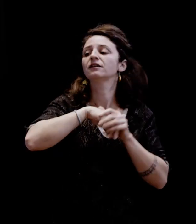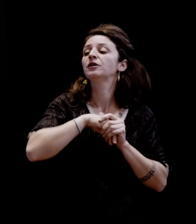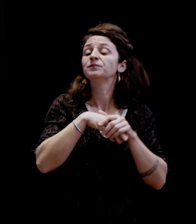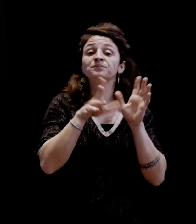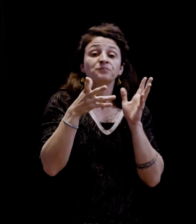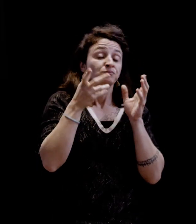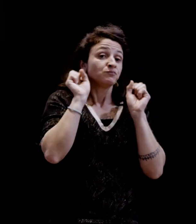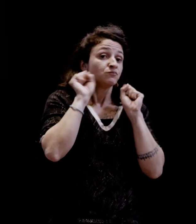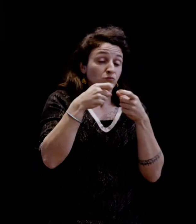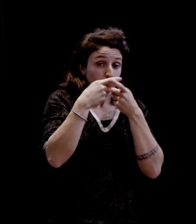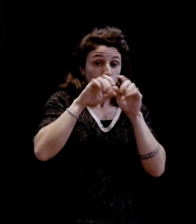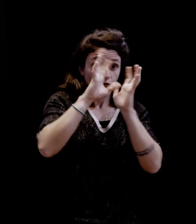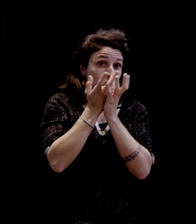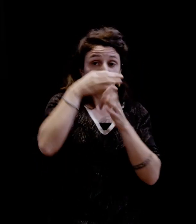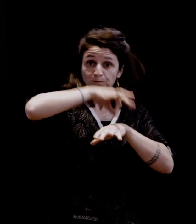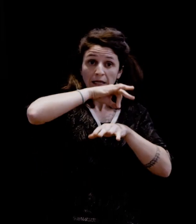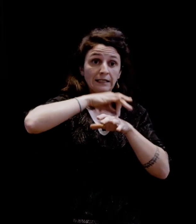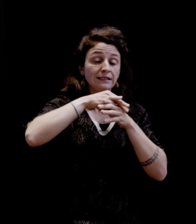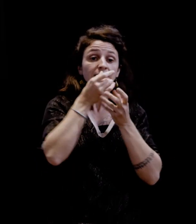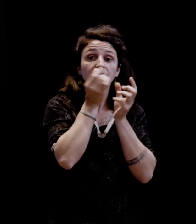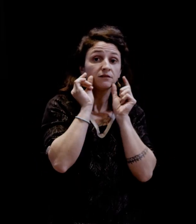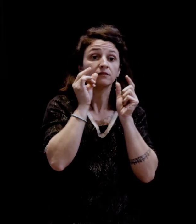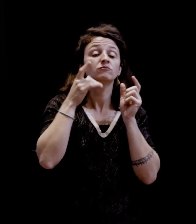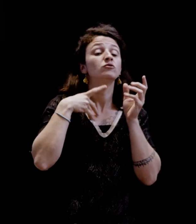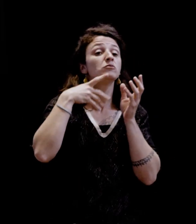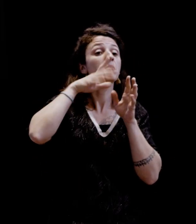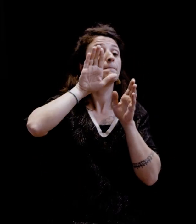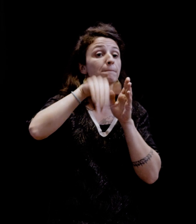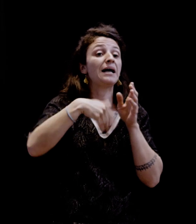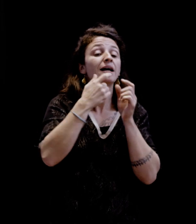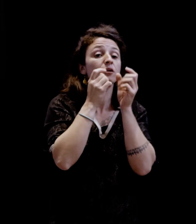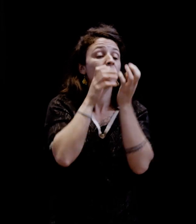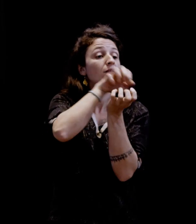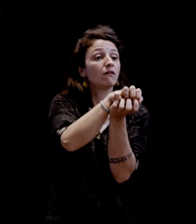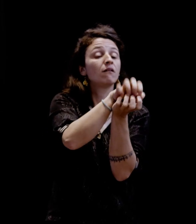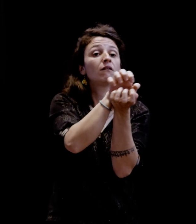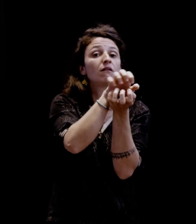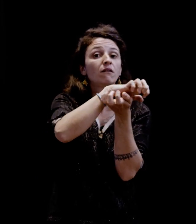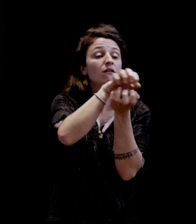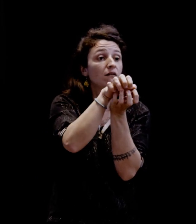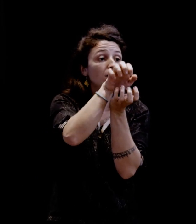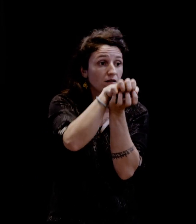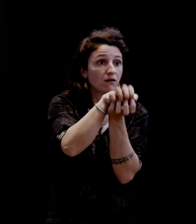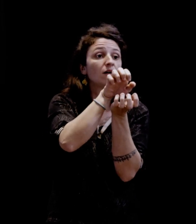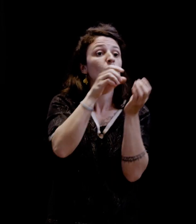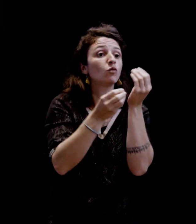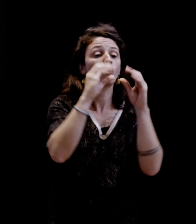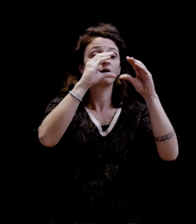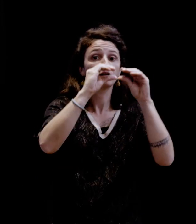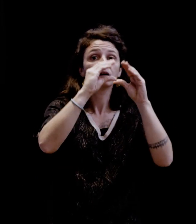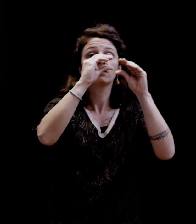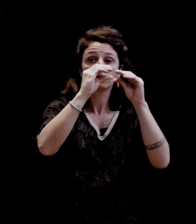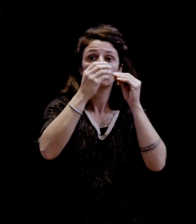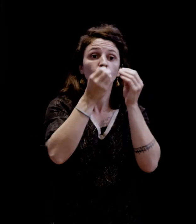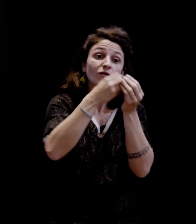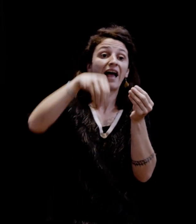dentaire, il y a plein de choses qui peuvent se passer. Donc, c'est malocclusion, les dents du haut qui rencontrent mal les dents du bas, moins de dents, des dents plus petites ou des dents supplémentaires.